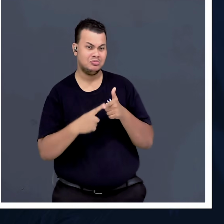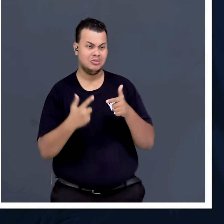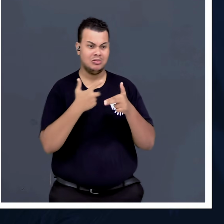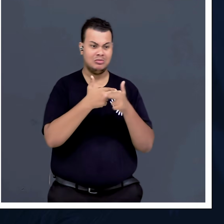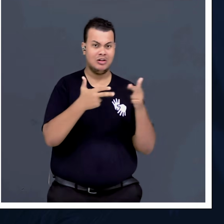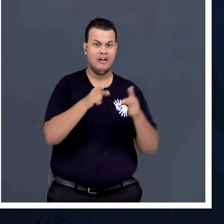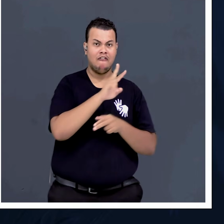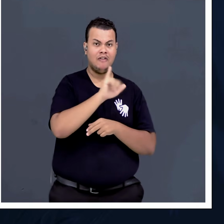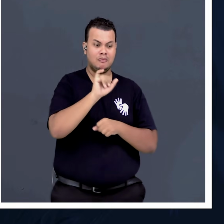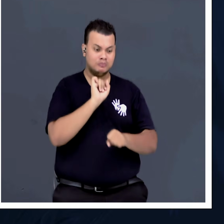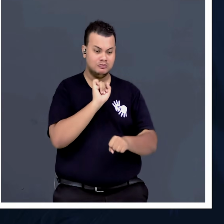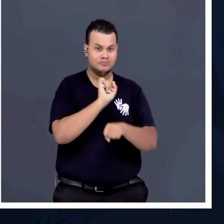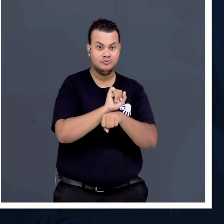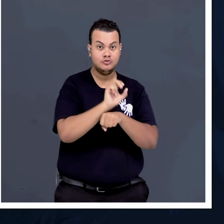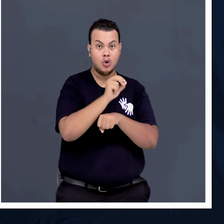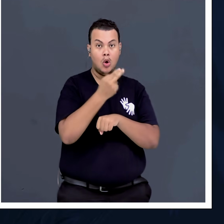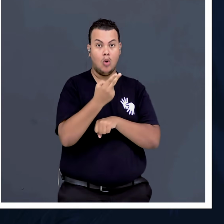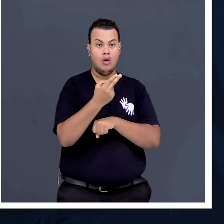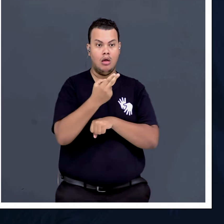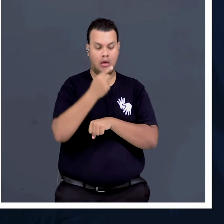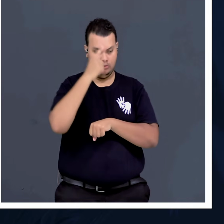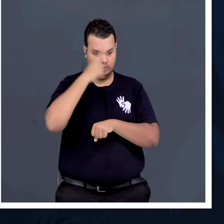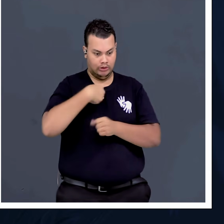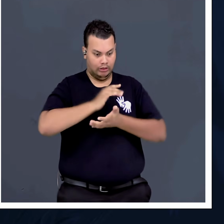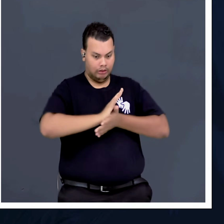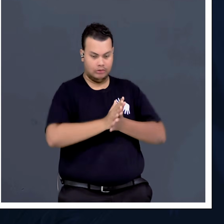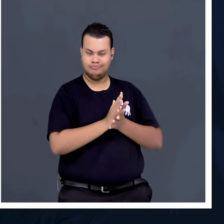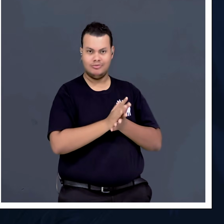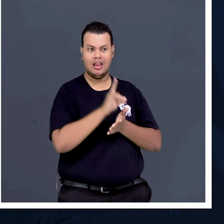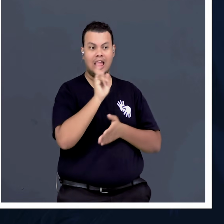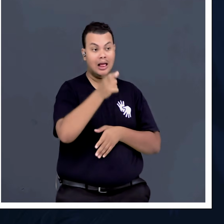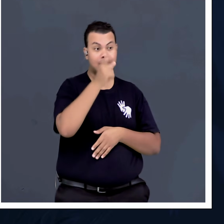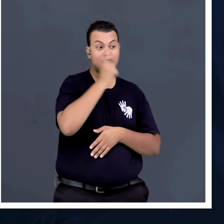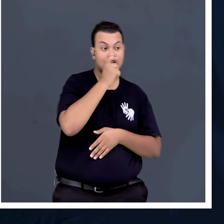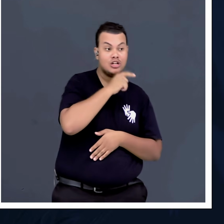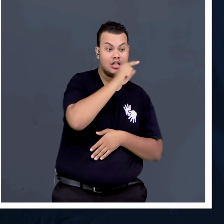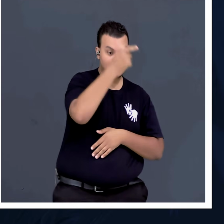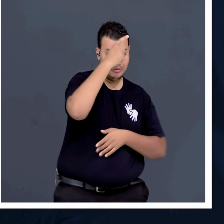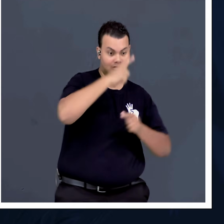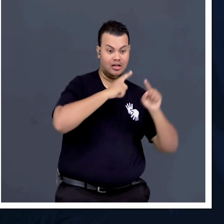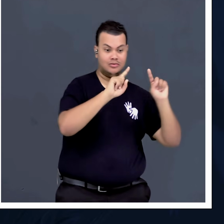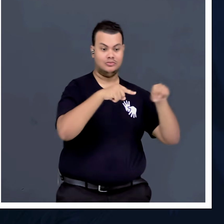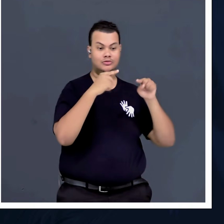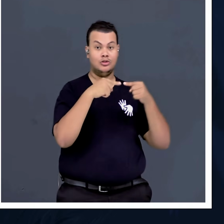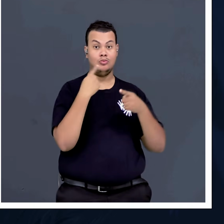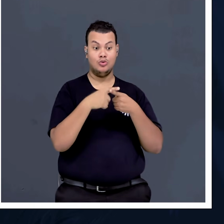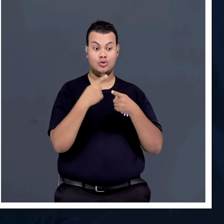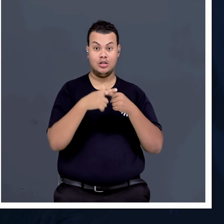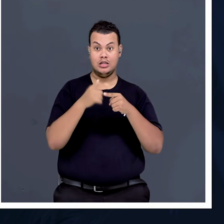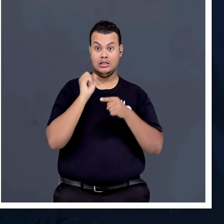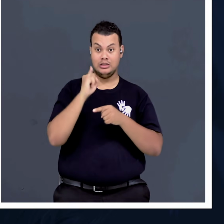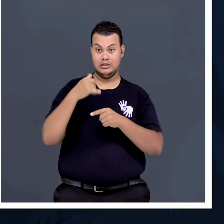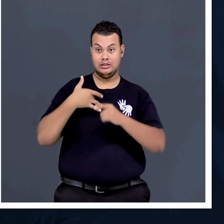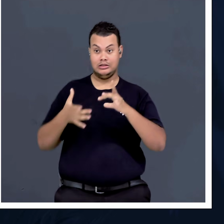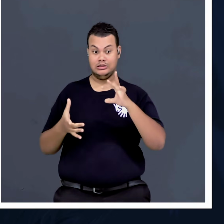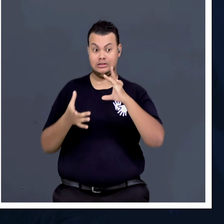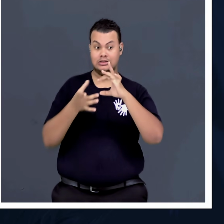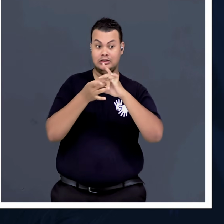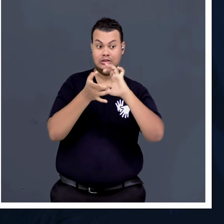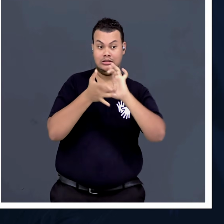vai parar ou acabar com você. Essas são as mentiras que Ele conta, porque em Cristo já somos mais do